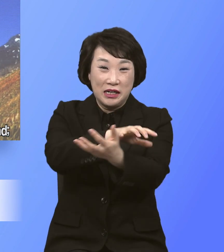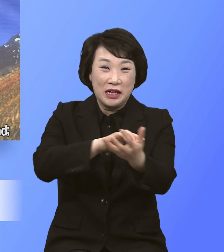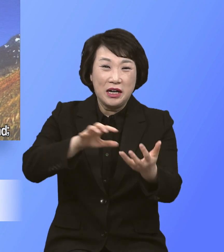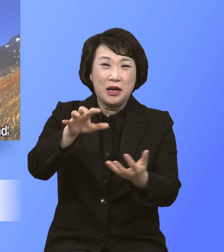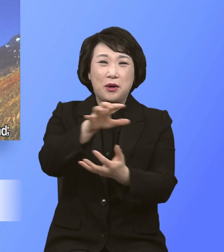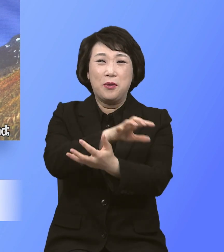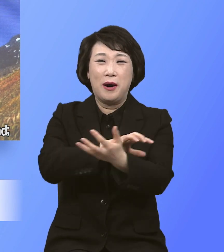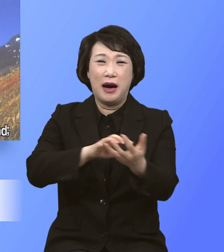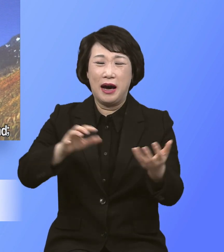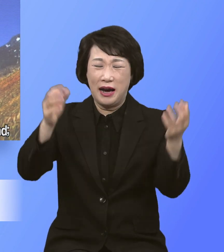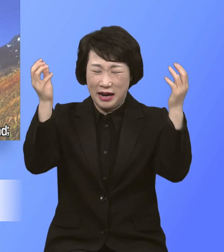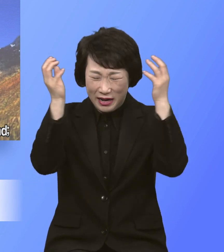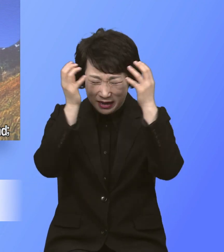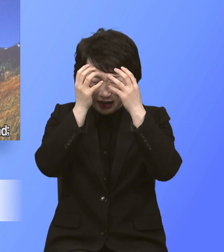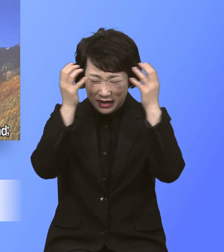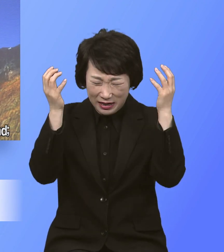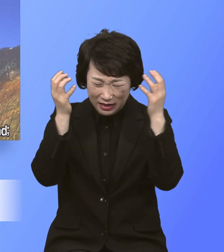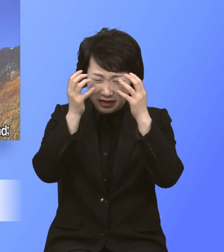전하되 큰